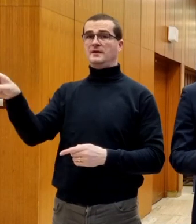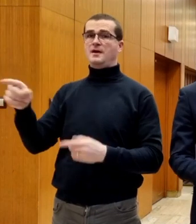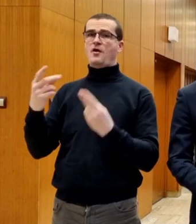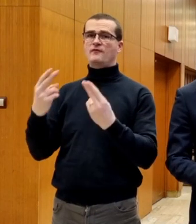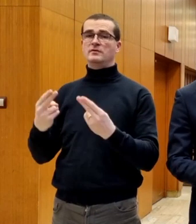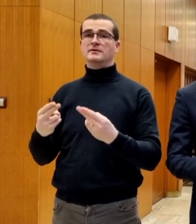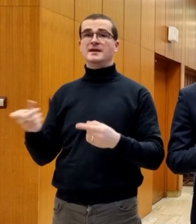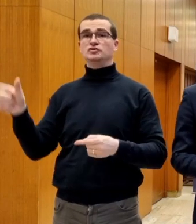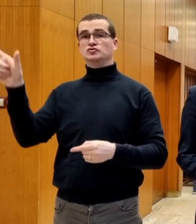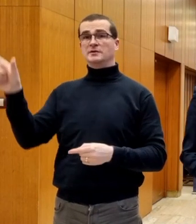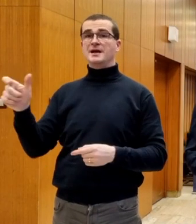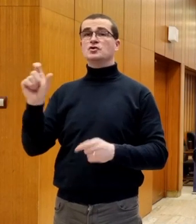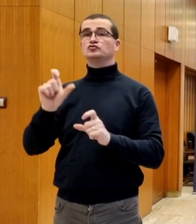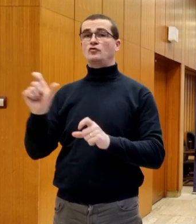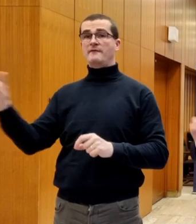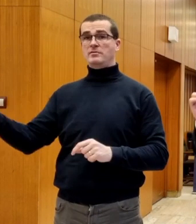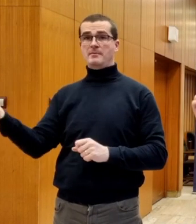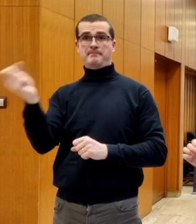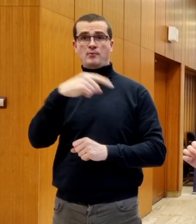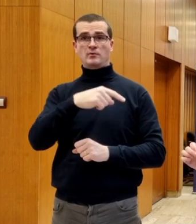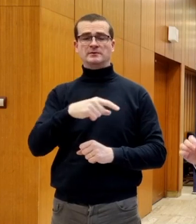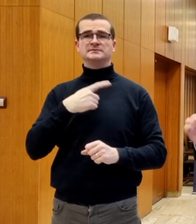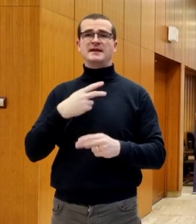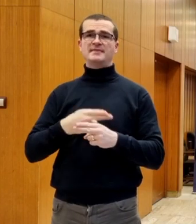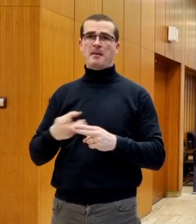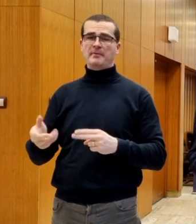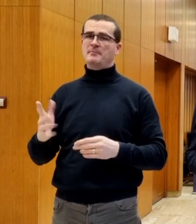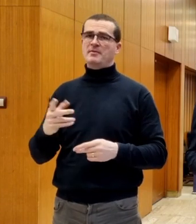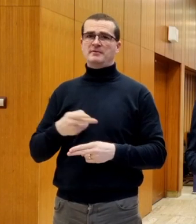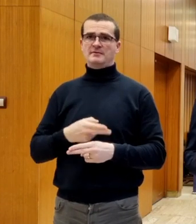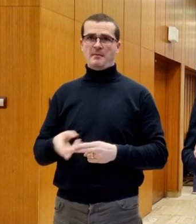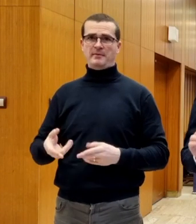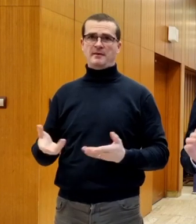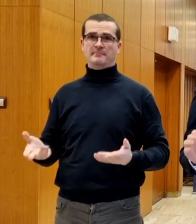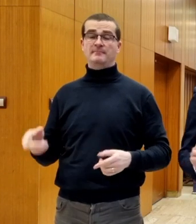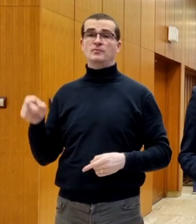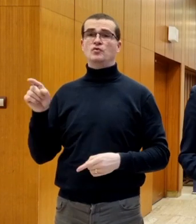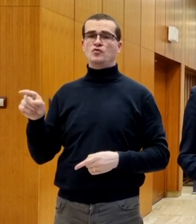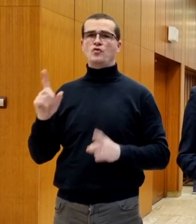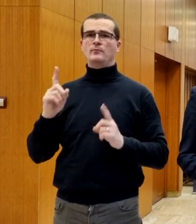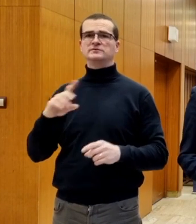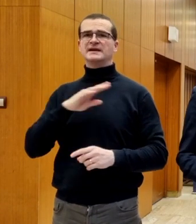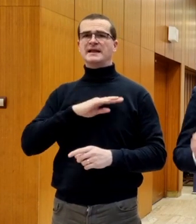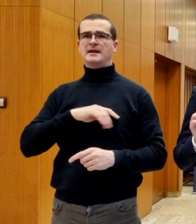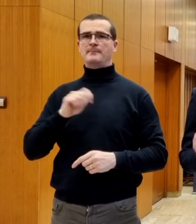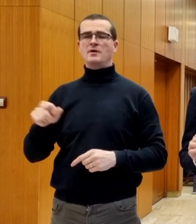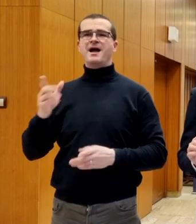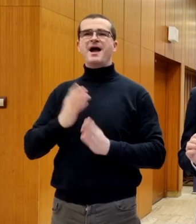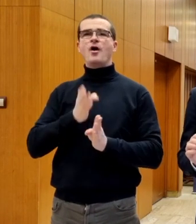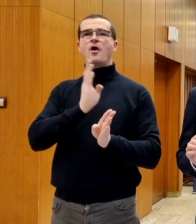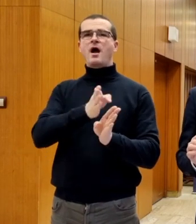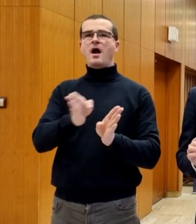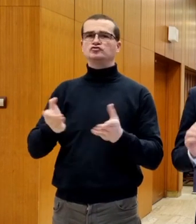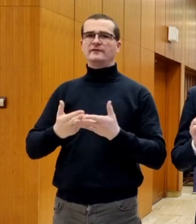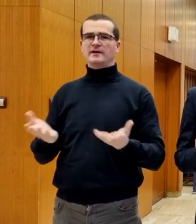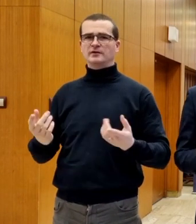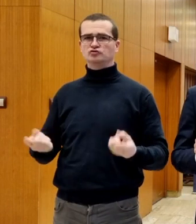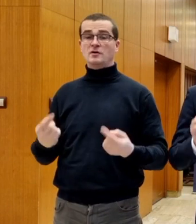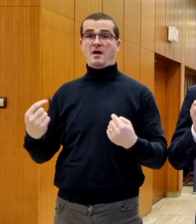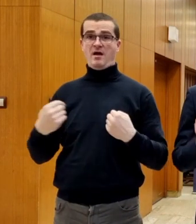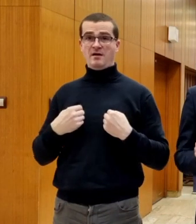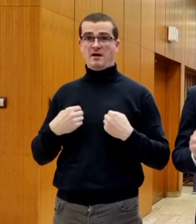či slová, ktoré mne poslal, naplňa alebo nenaplňa. A toto si musí generálny prokurátor, ako každý verejný činiteľ a